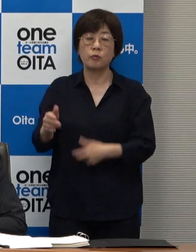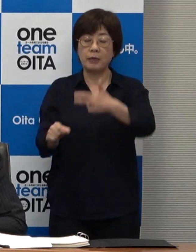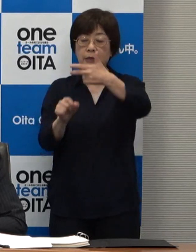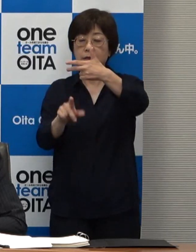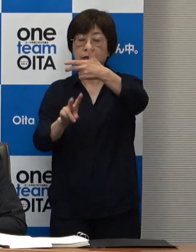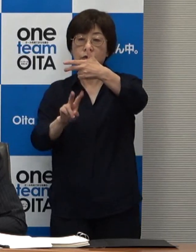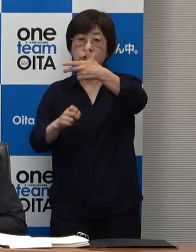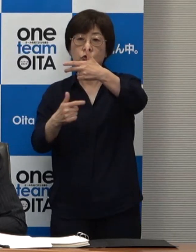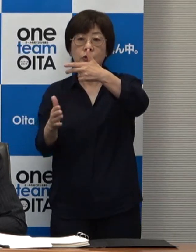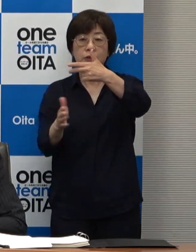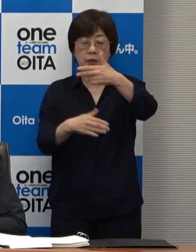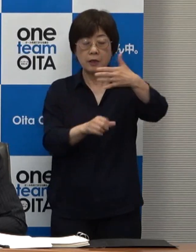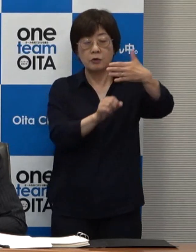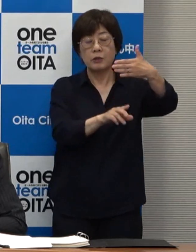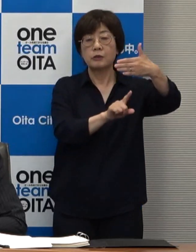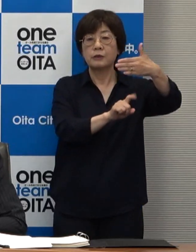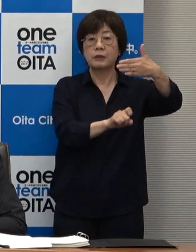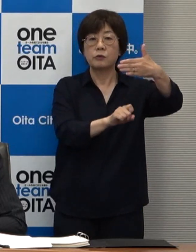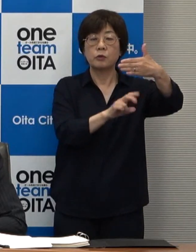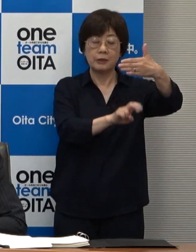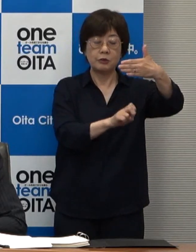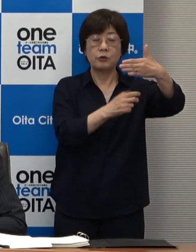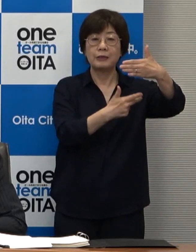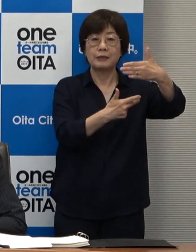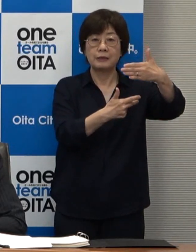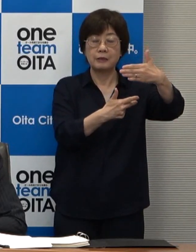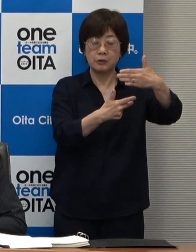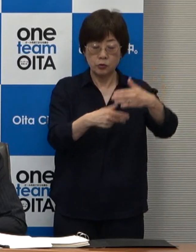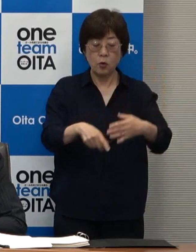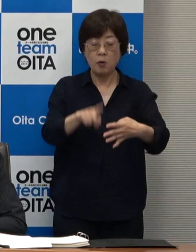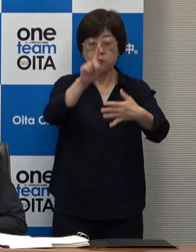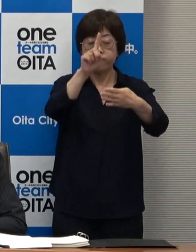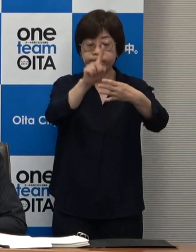日から9月27日までの間、毎週水曜日、